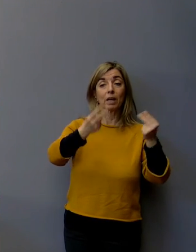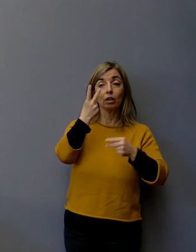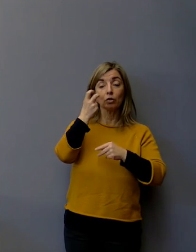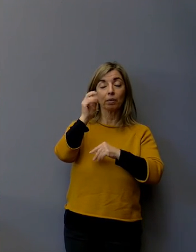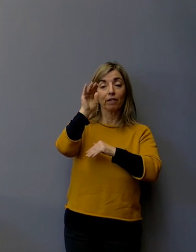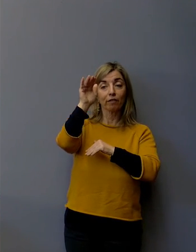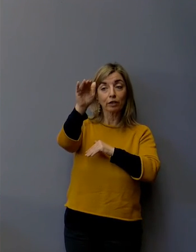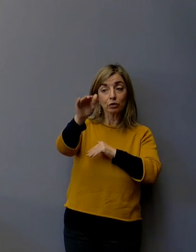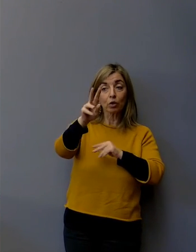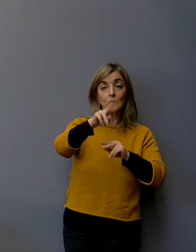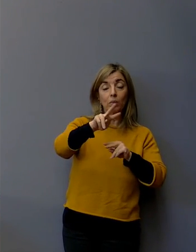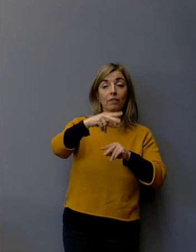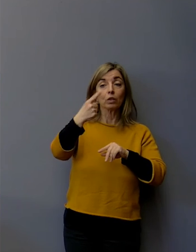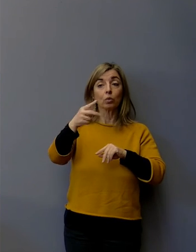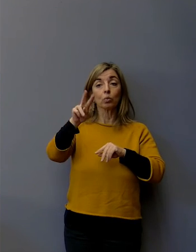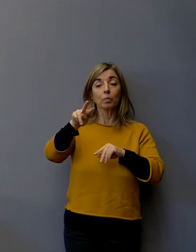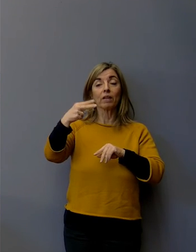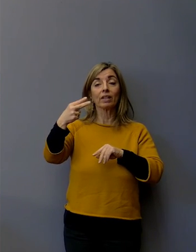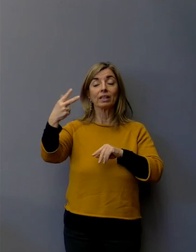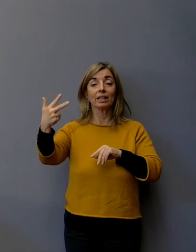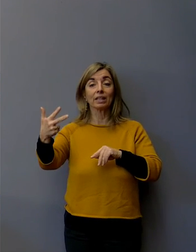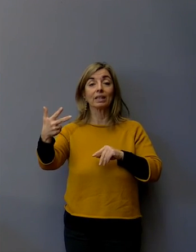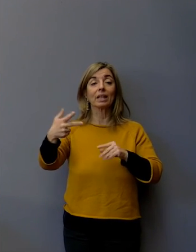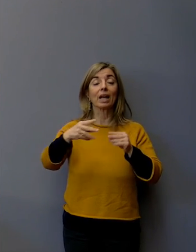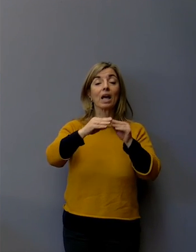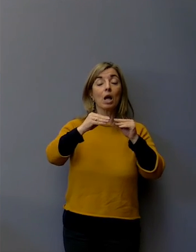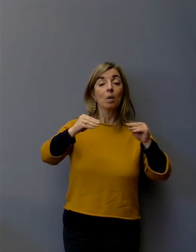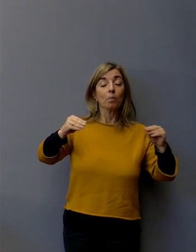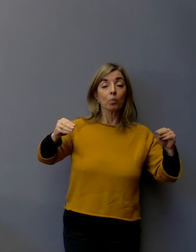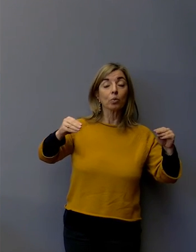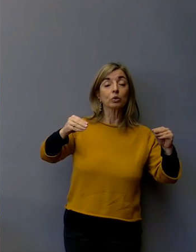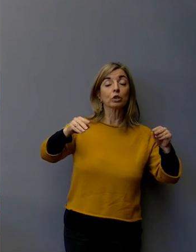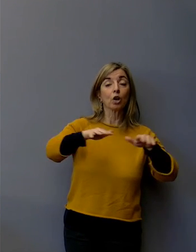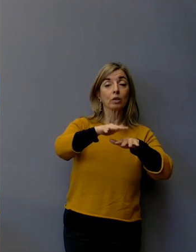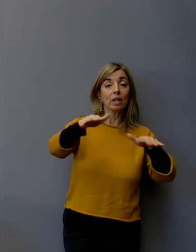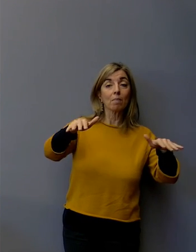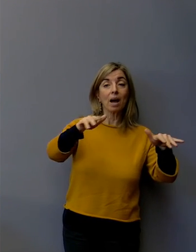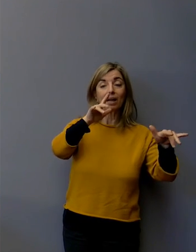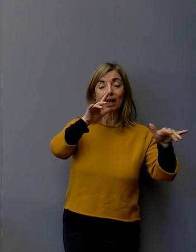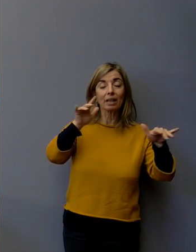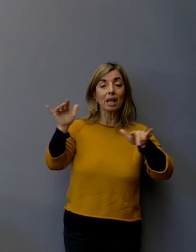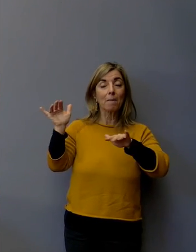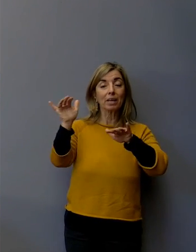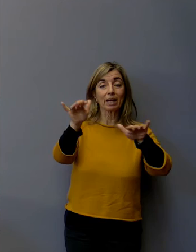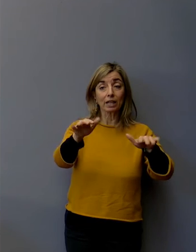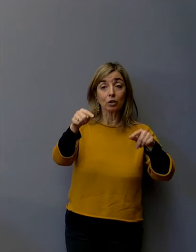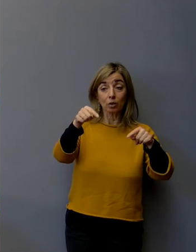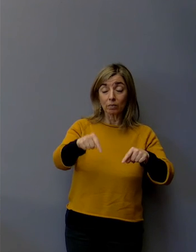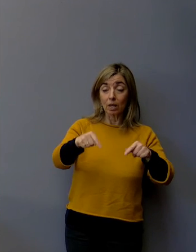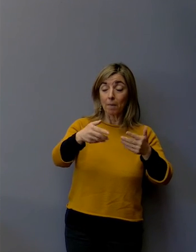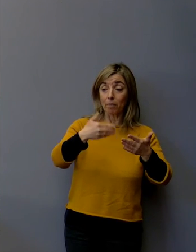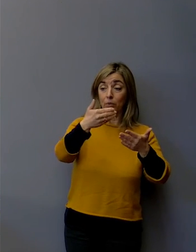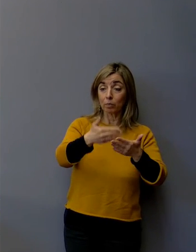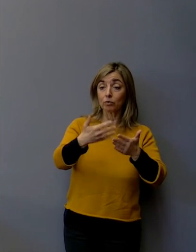23 dell'istituzione museo del mare e delle migrazioni su questa proposta è stato presentato un ordine del giorno da parte